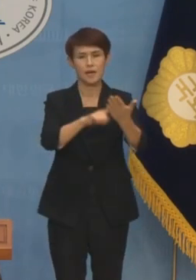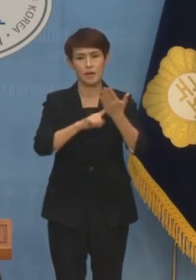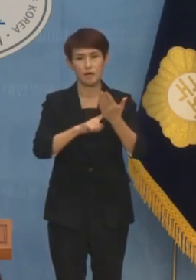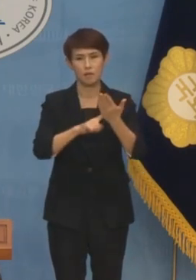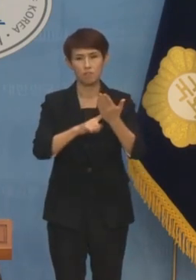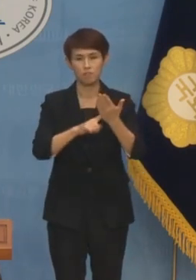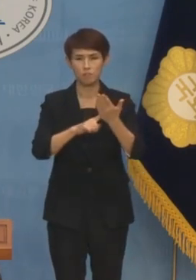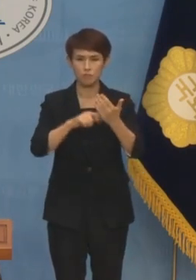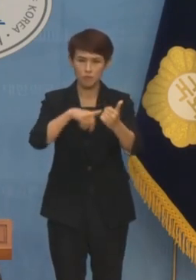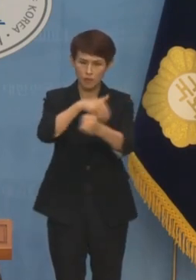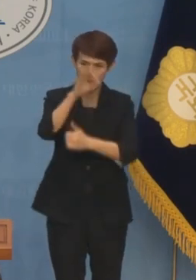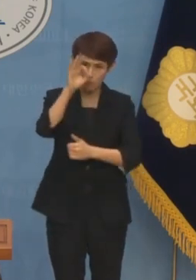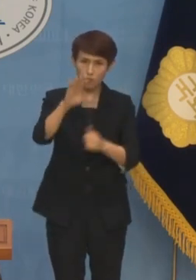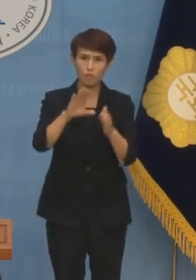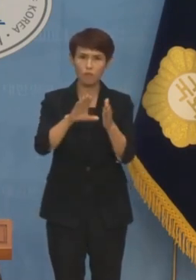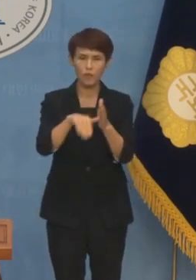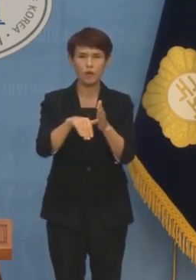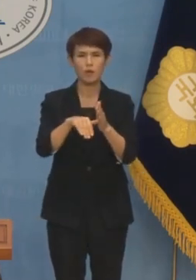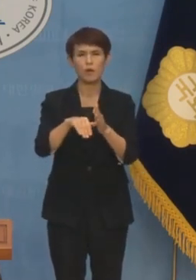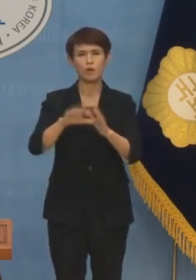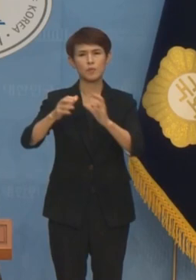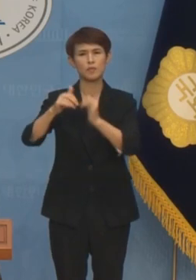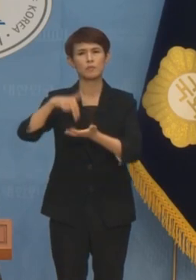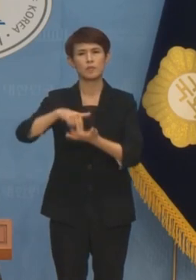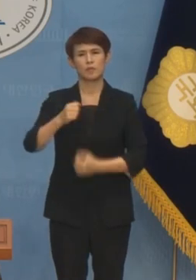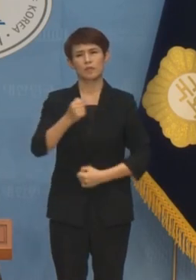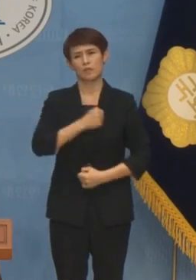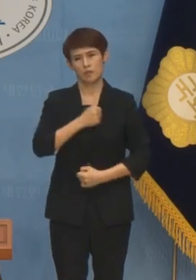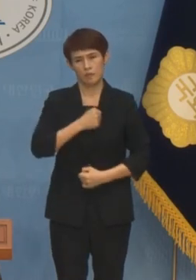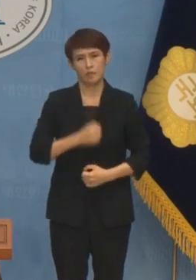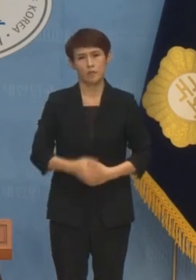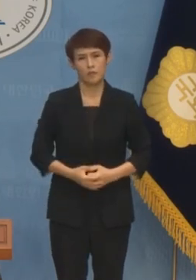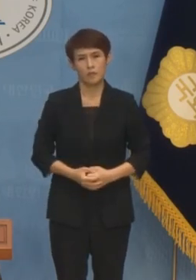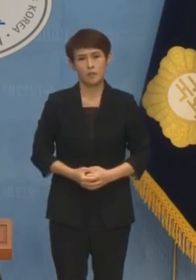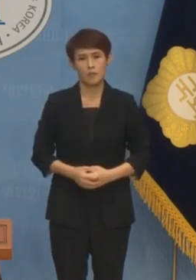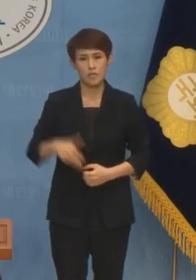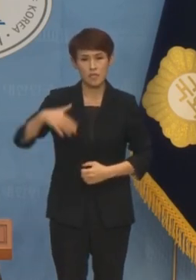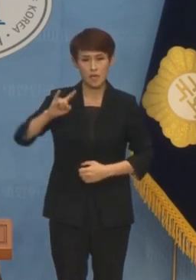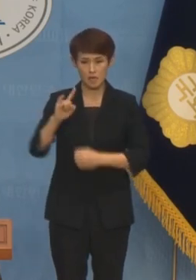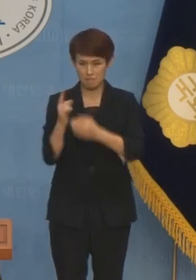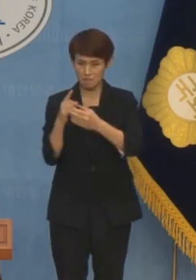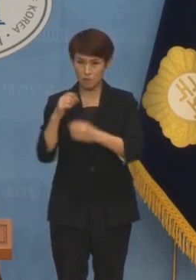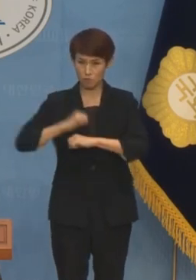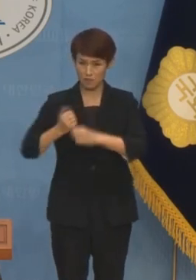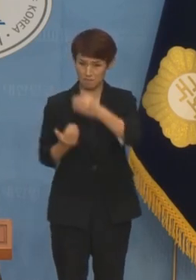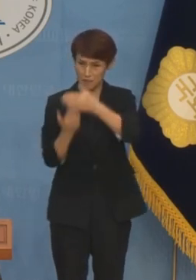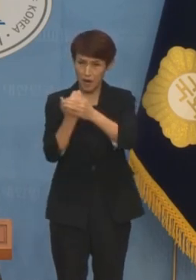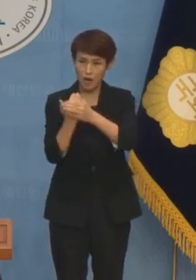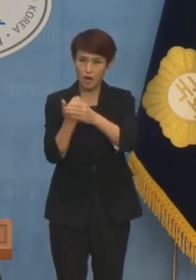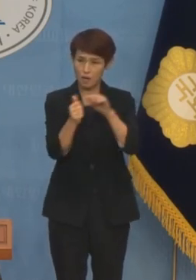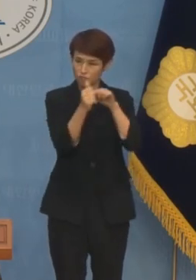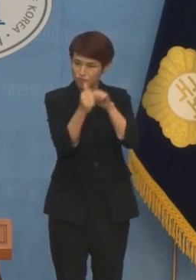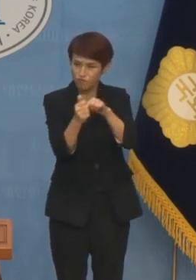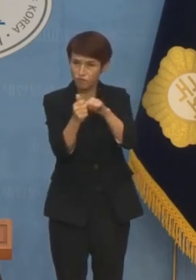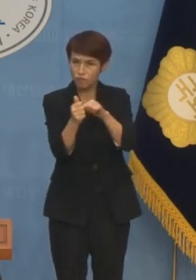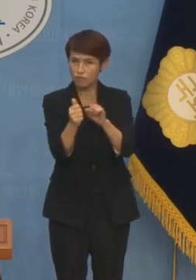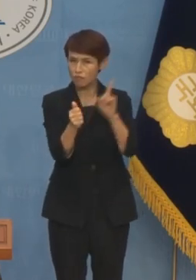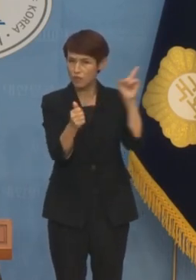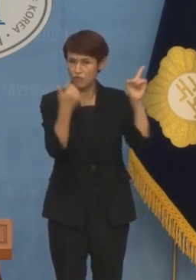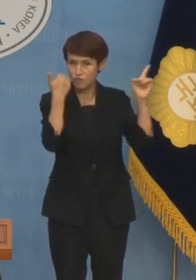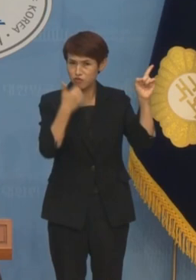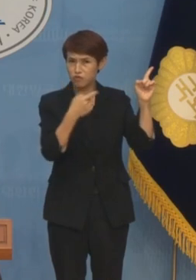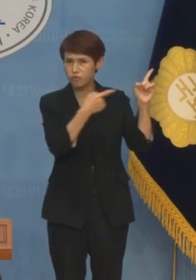이런 보도를 볼 때마다 국민은 답답합니다. 최상병 사건 외압의 윗선이 누구인지